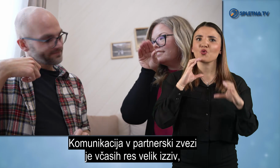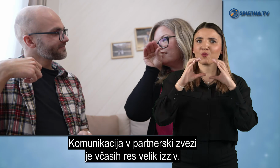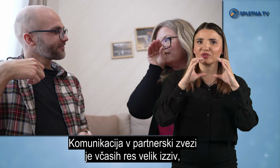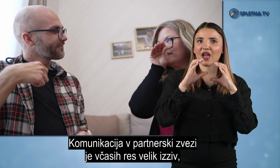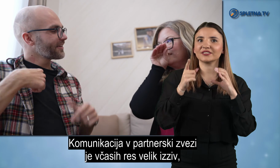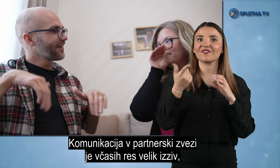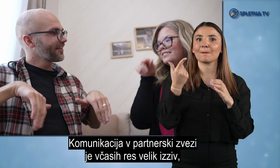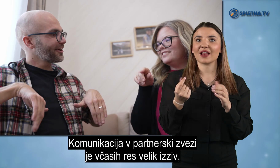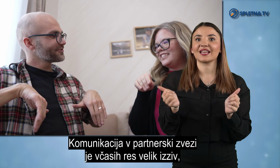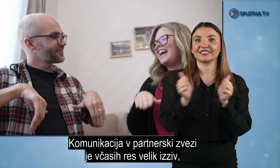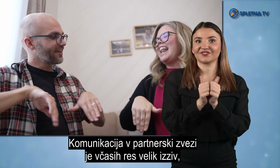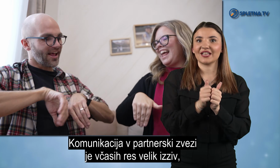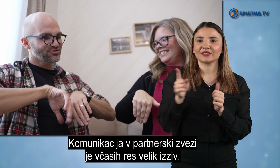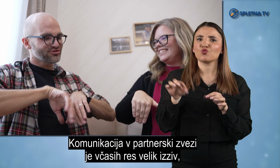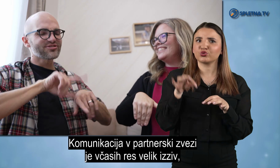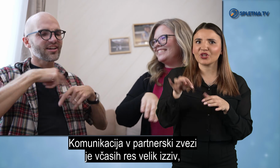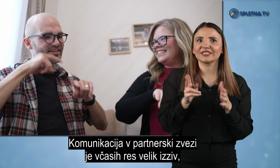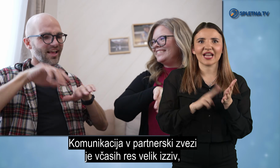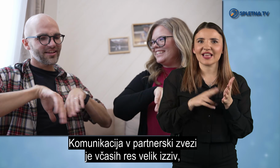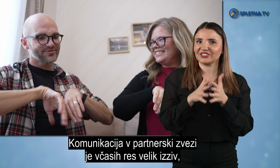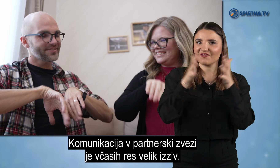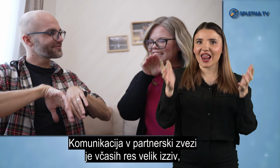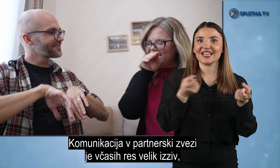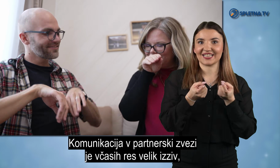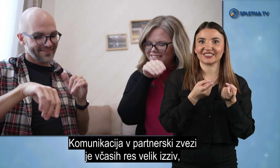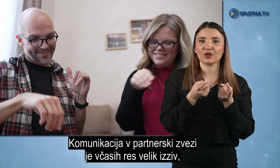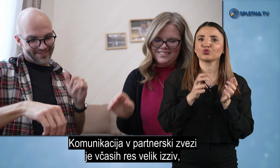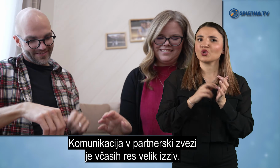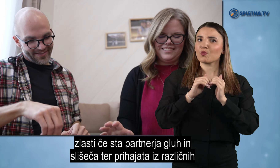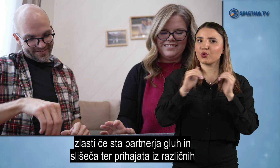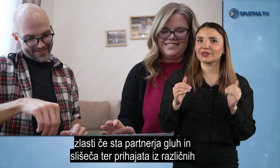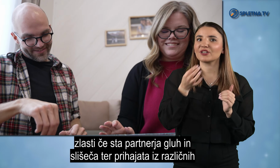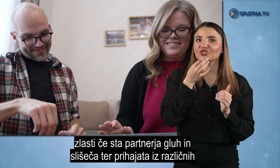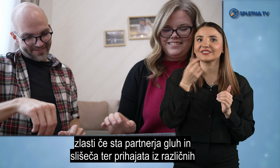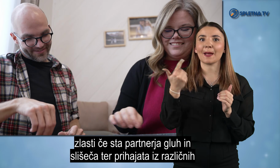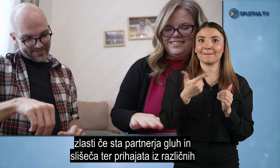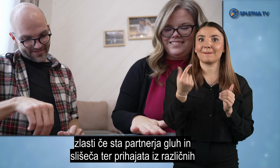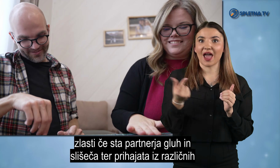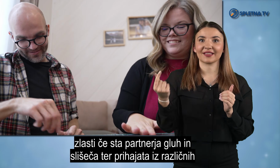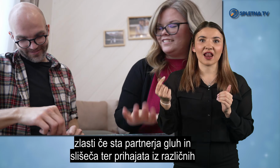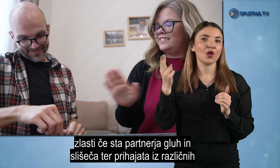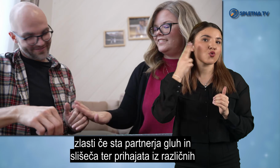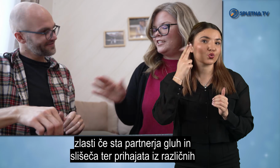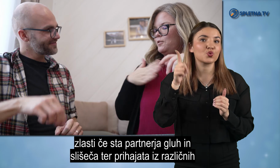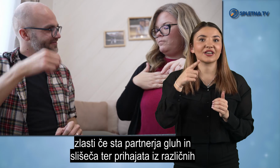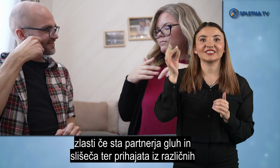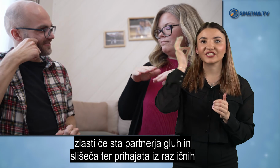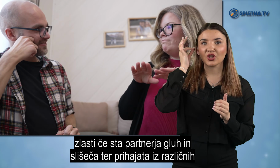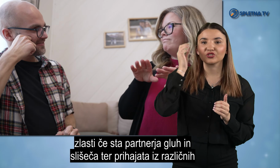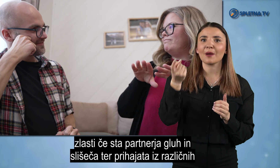Komunikacija v partnerski zvezi je včasih res velik izziv, zlasti če sta partnerja gluh in slišeča ter prihajata iz